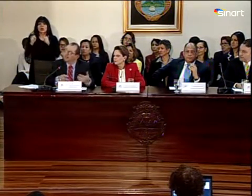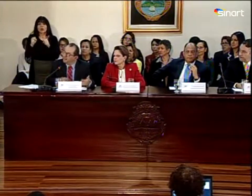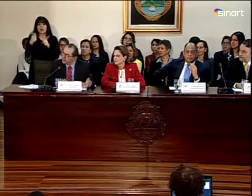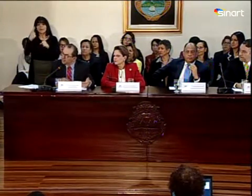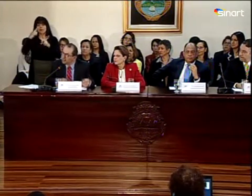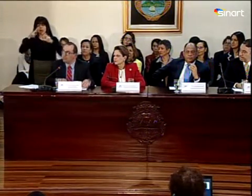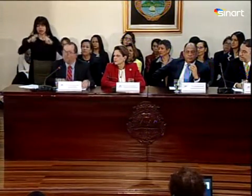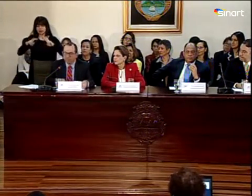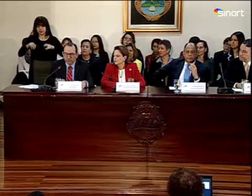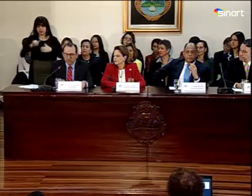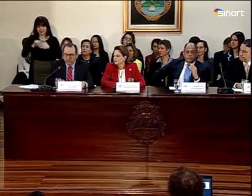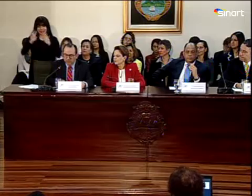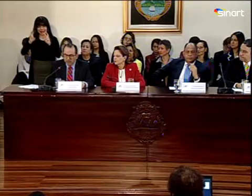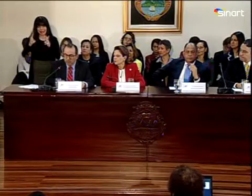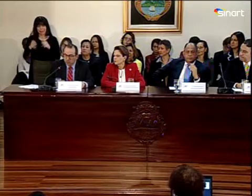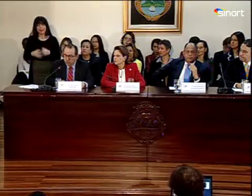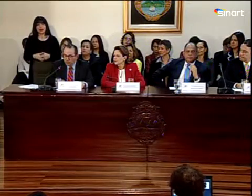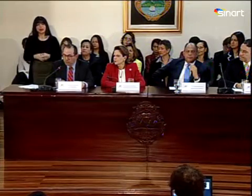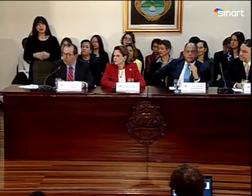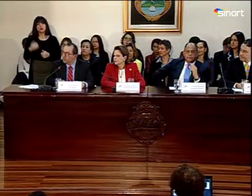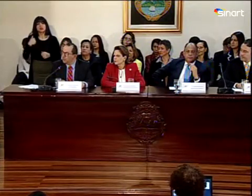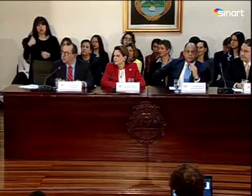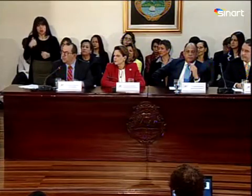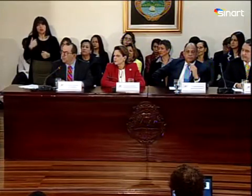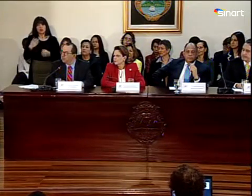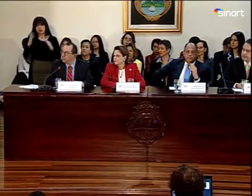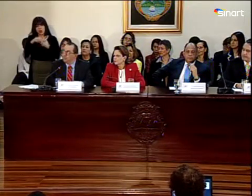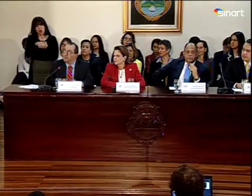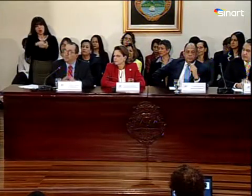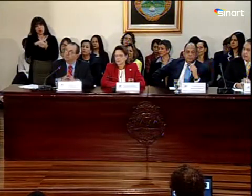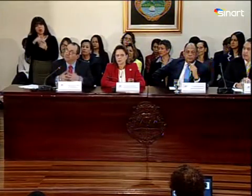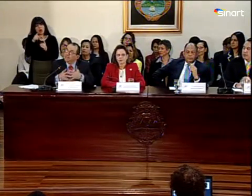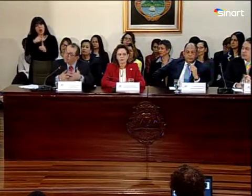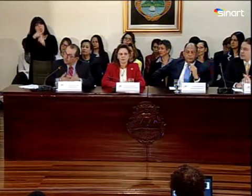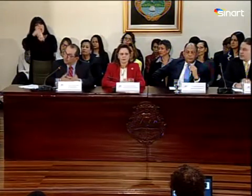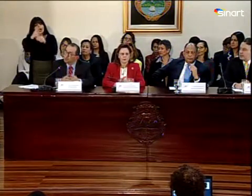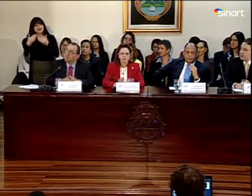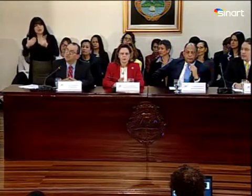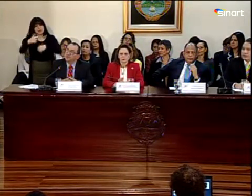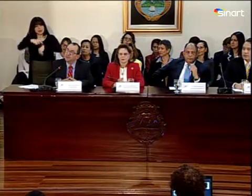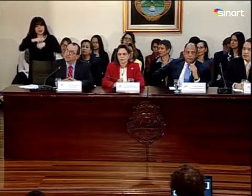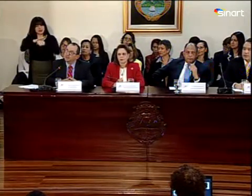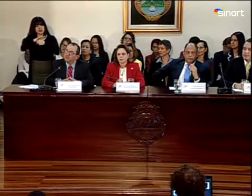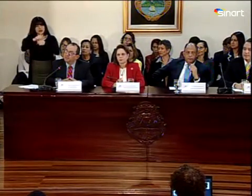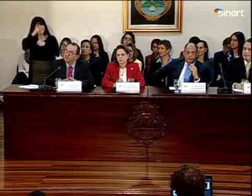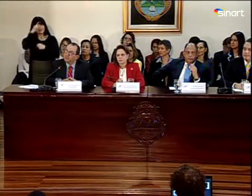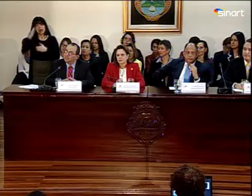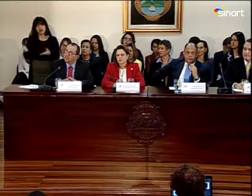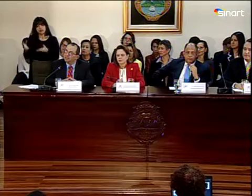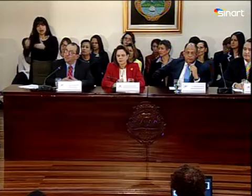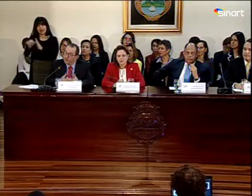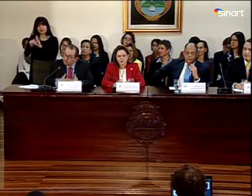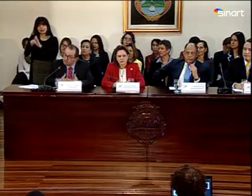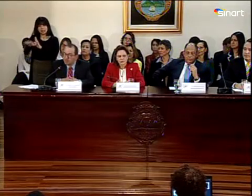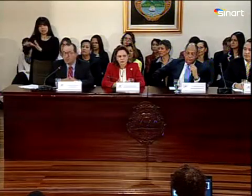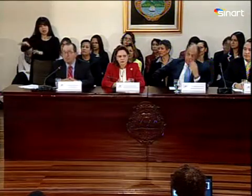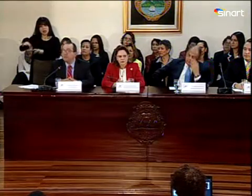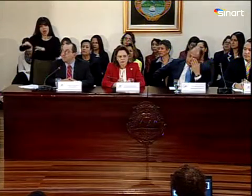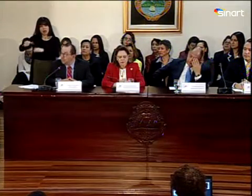para analizar este tema, tuvo sin duda alguna como objetivo dar el tiempo necesario para que la Asamblea Legislativa